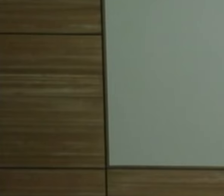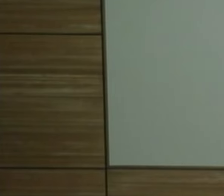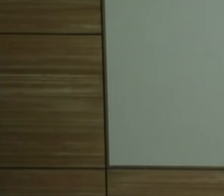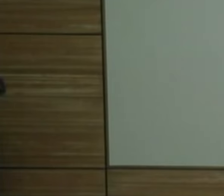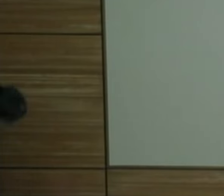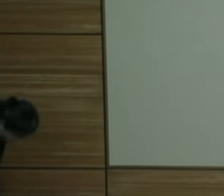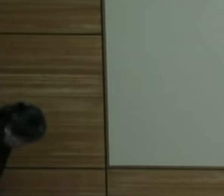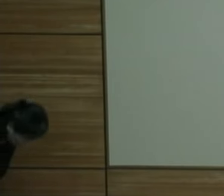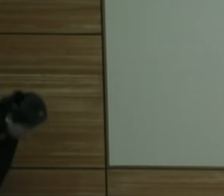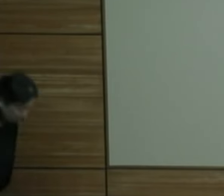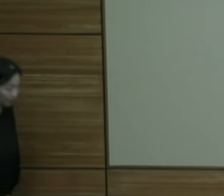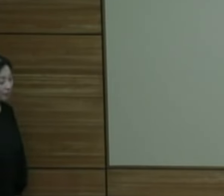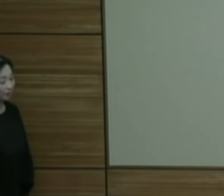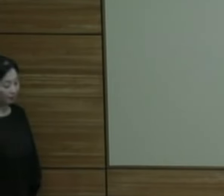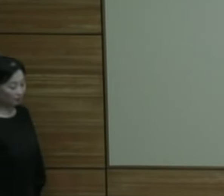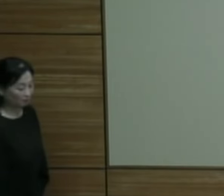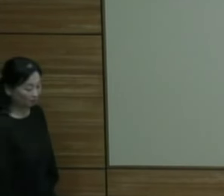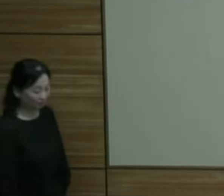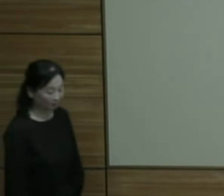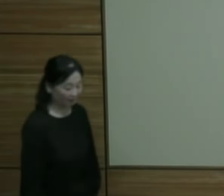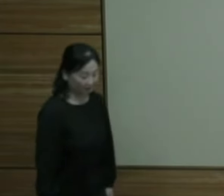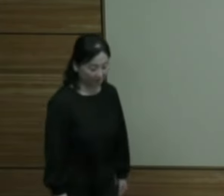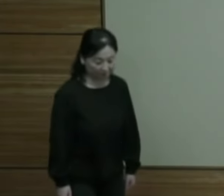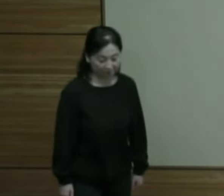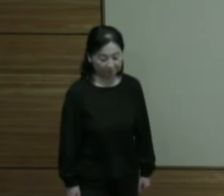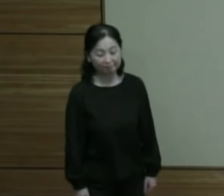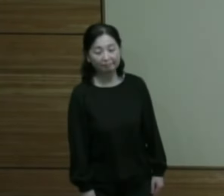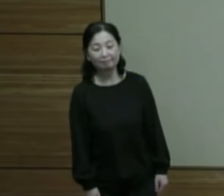おはようございます。それでは会見始めます。